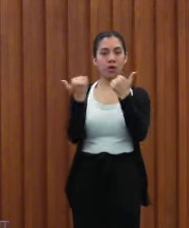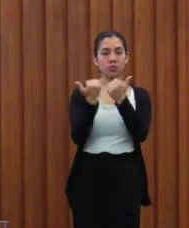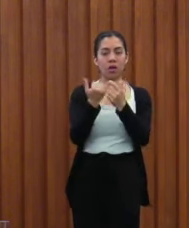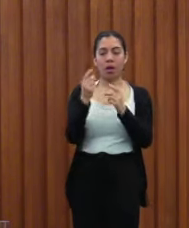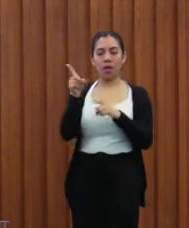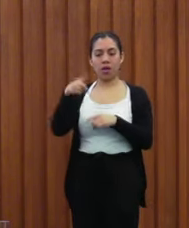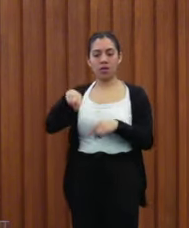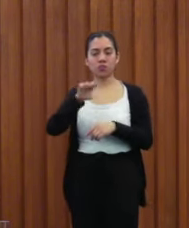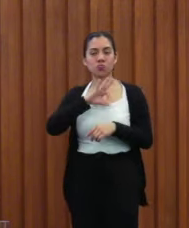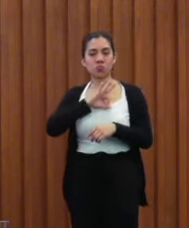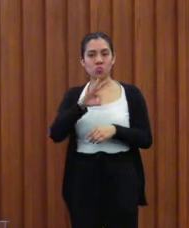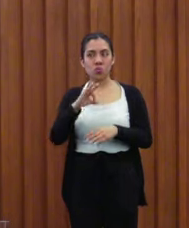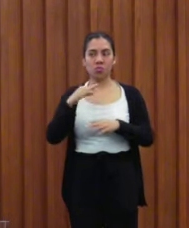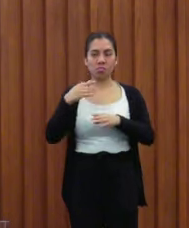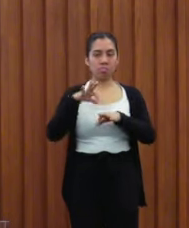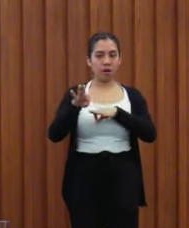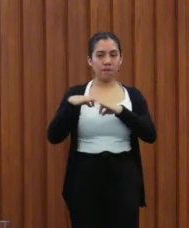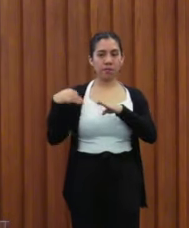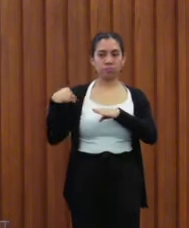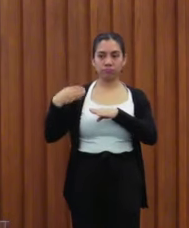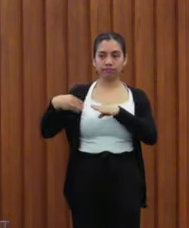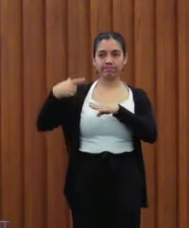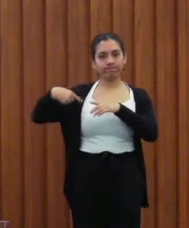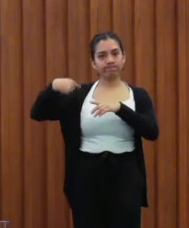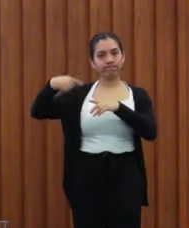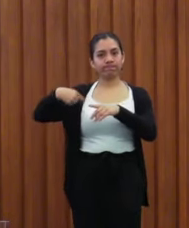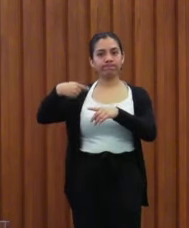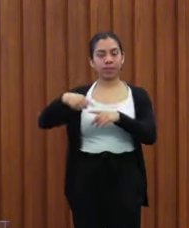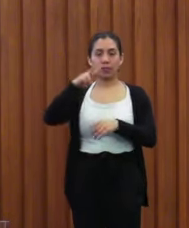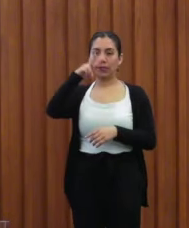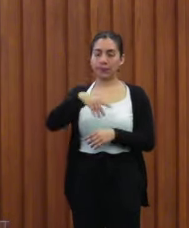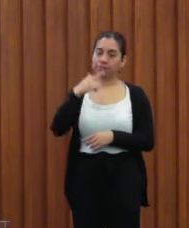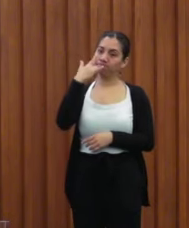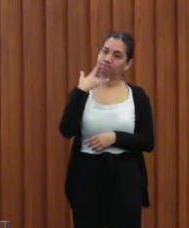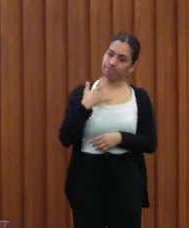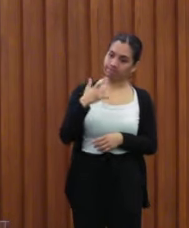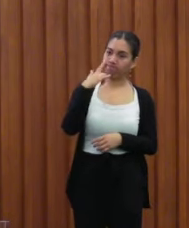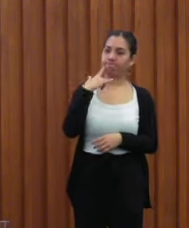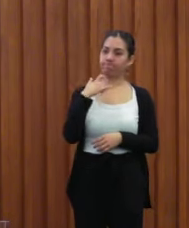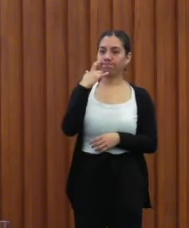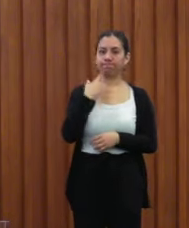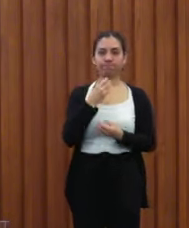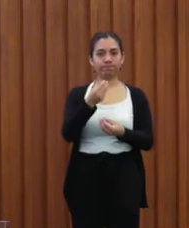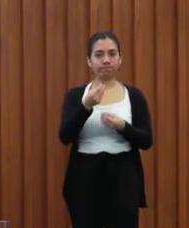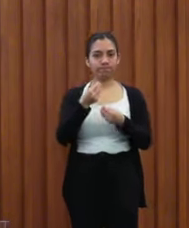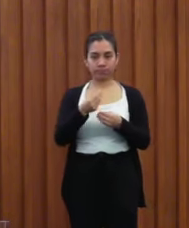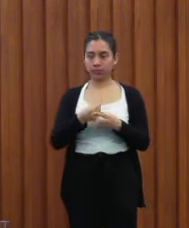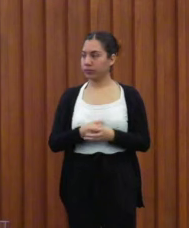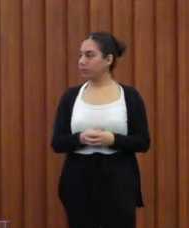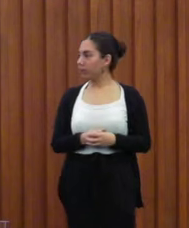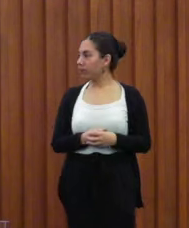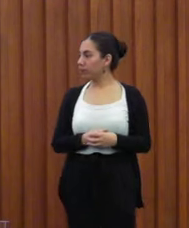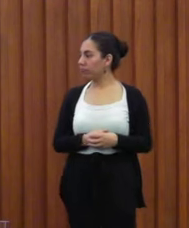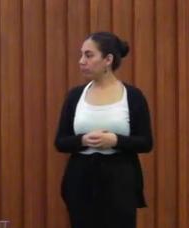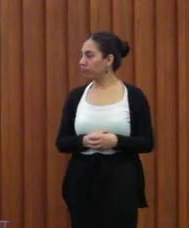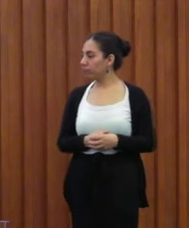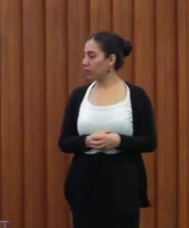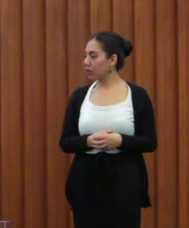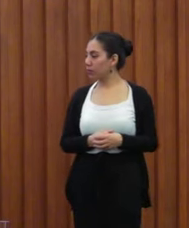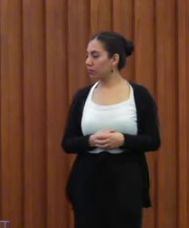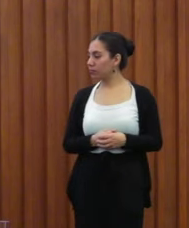sostener este tipo de trabajo requiere verdaderamente de mucho esfuerzo, y vemos ahora que requerirá de